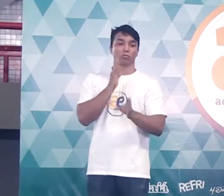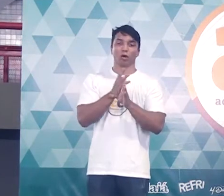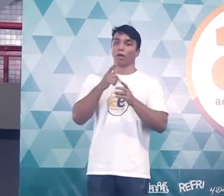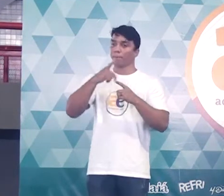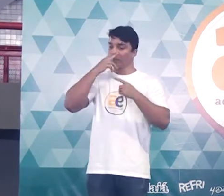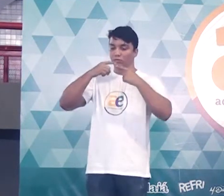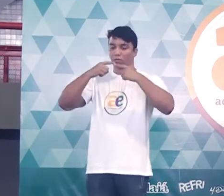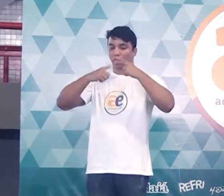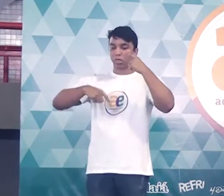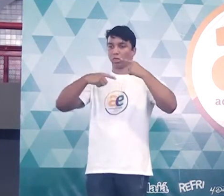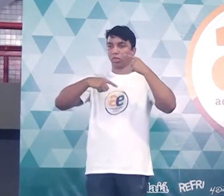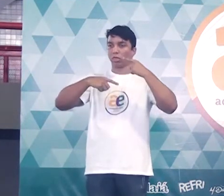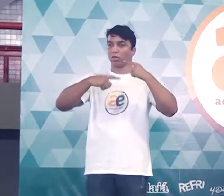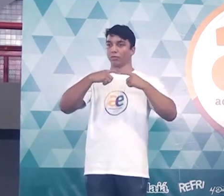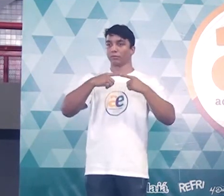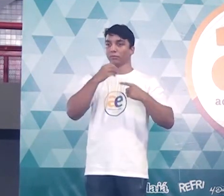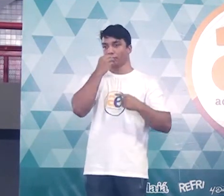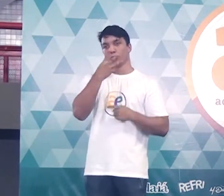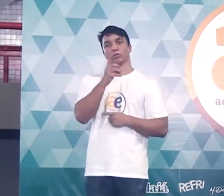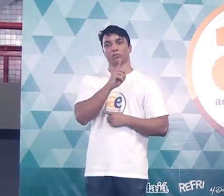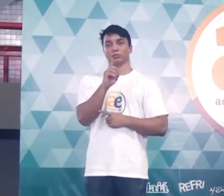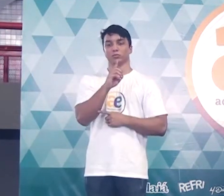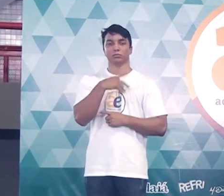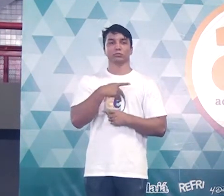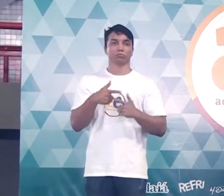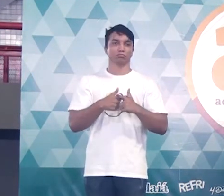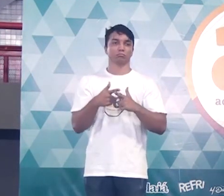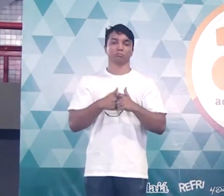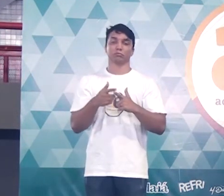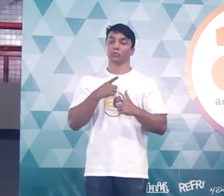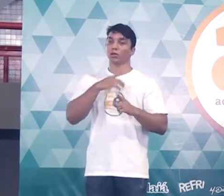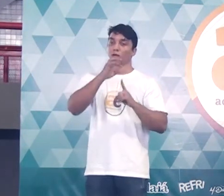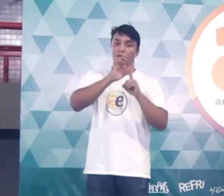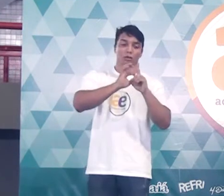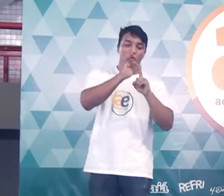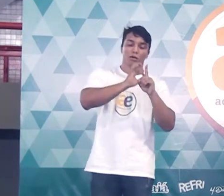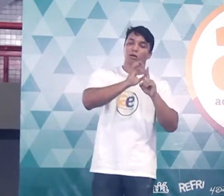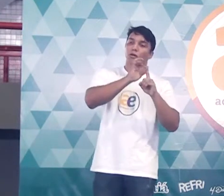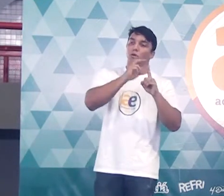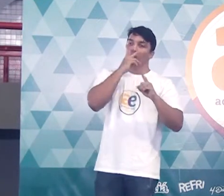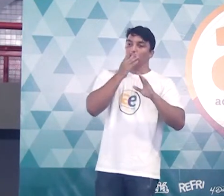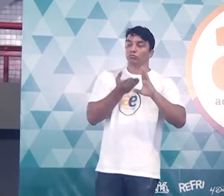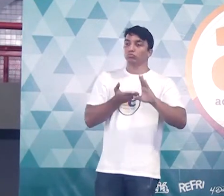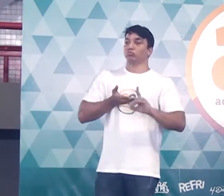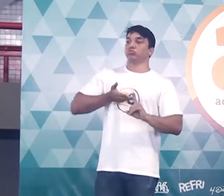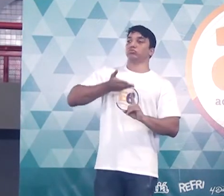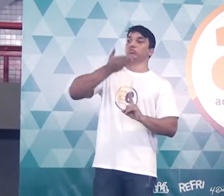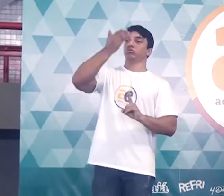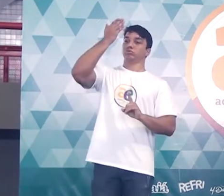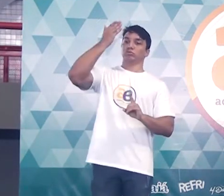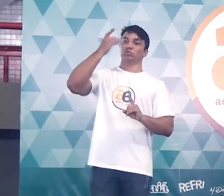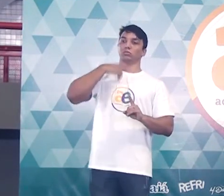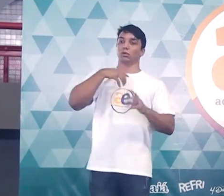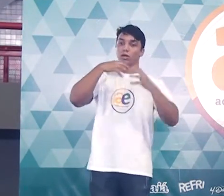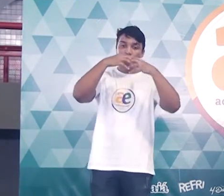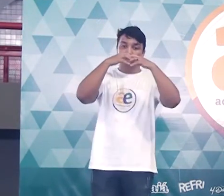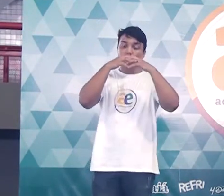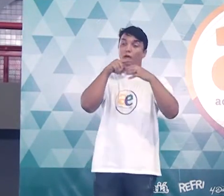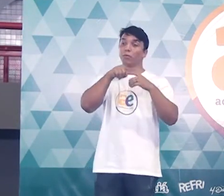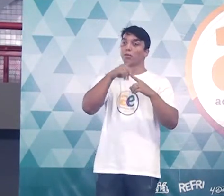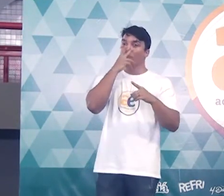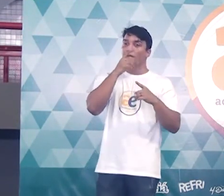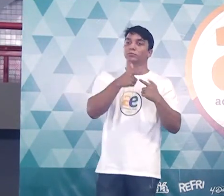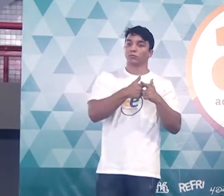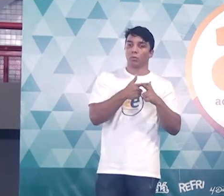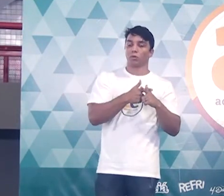cérebro. Não é uma coisa boa não, tá? É uma falha. A temperatura, quando chega num ponto muito alto, é uma falha do seu cérebro, justamente por